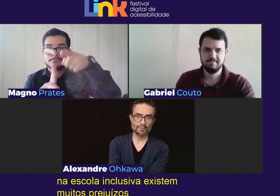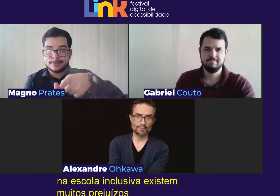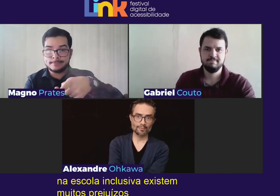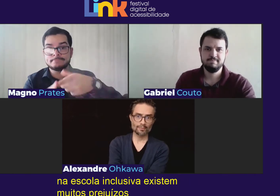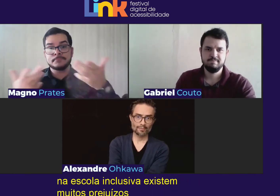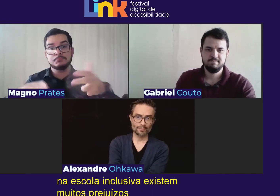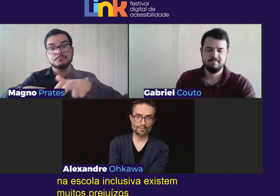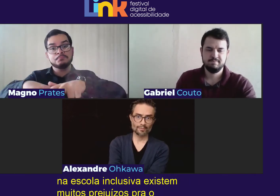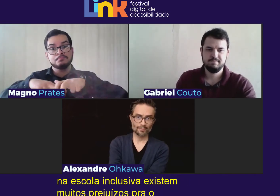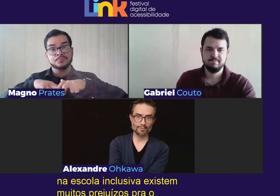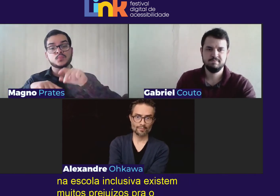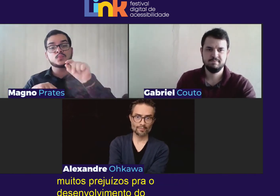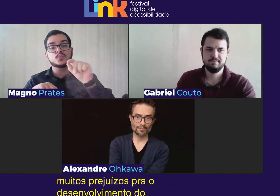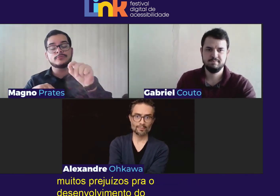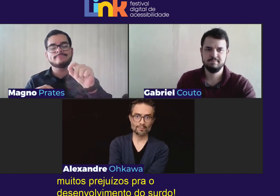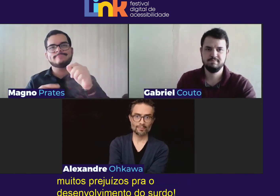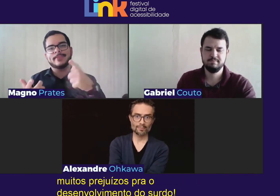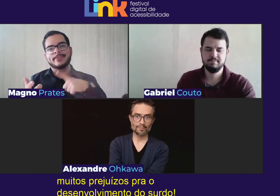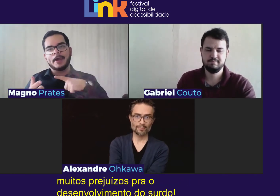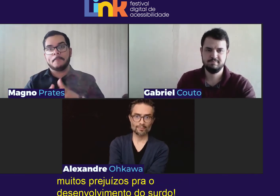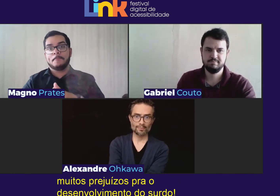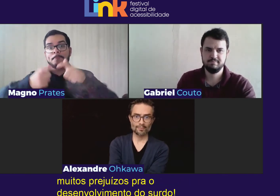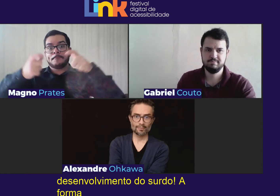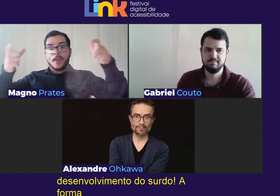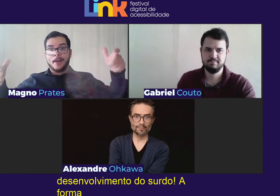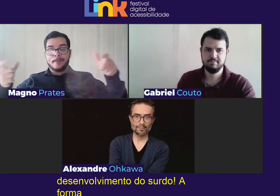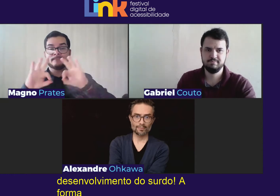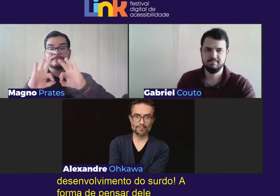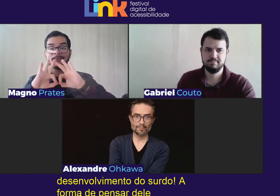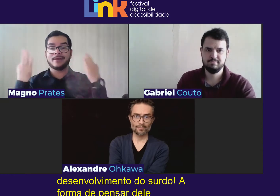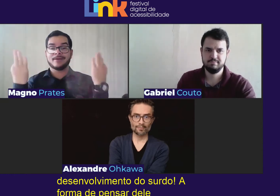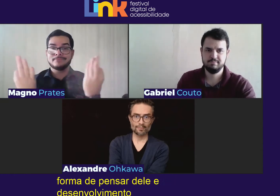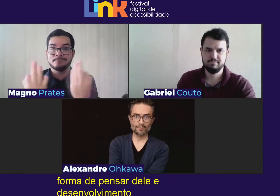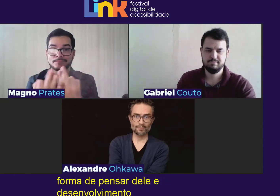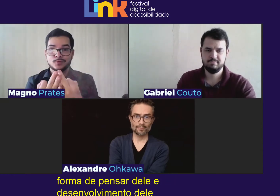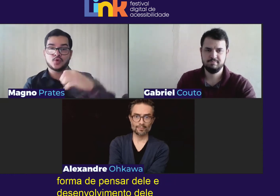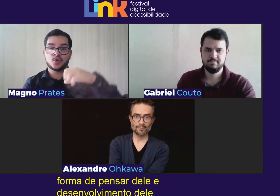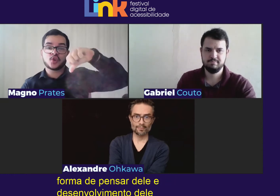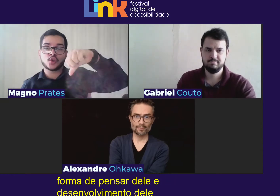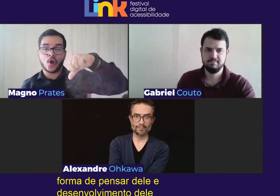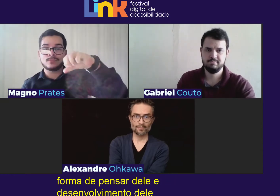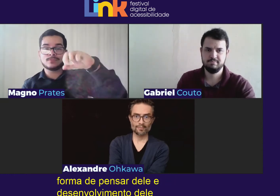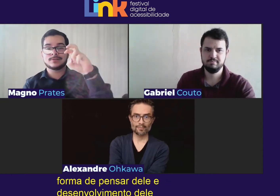de pensar dele e o desenvolvimento dele em si, ele é limitado. Porque a maioria das famílias,